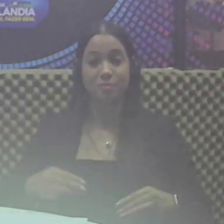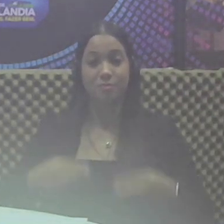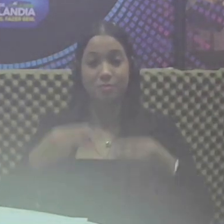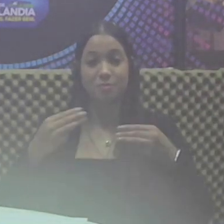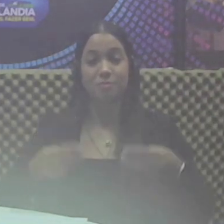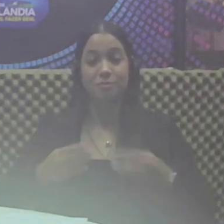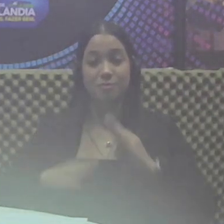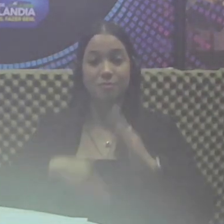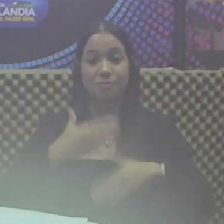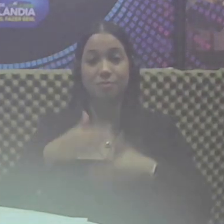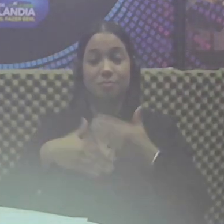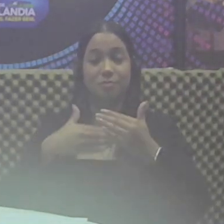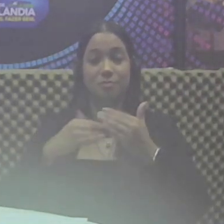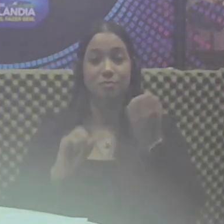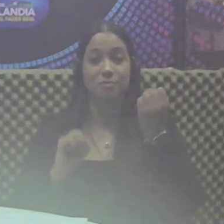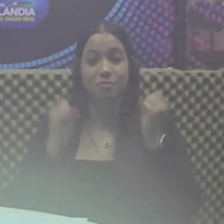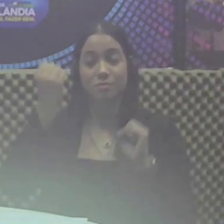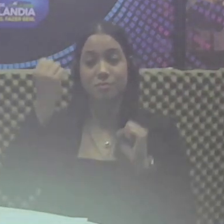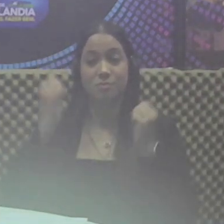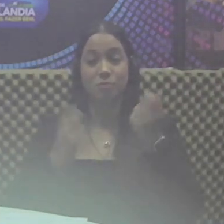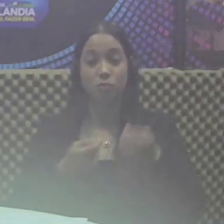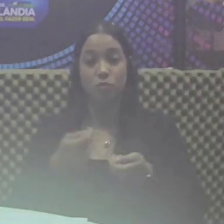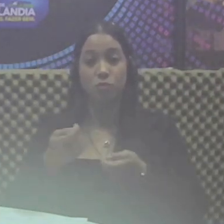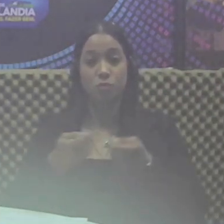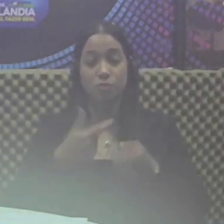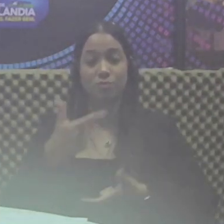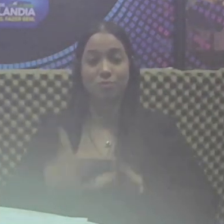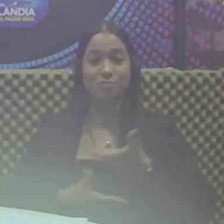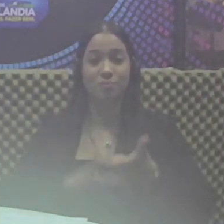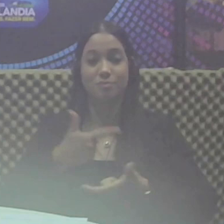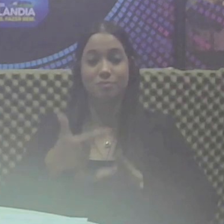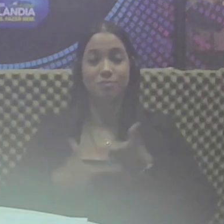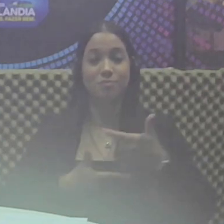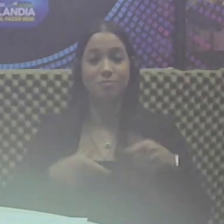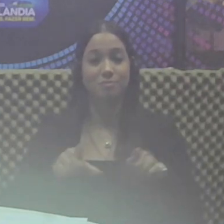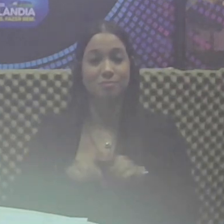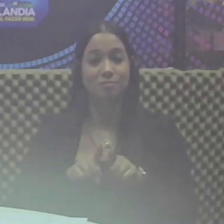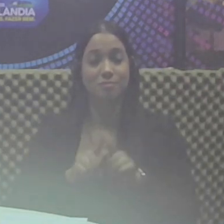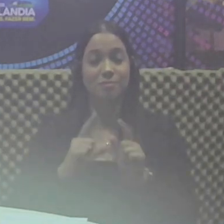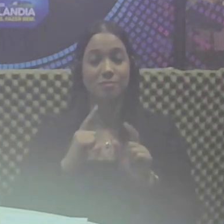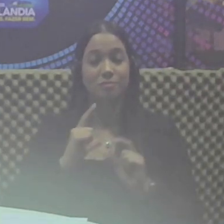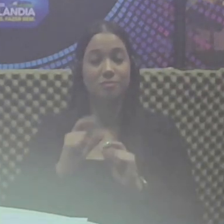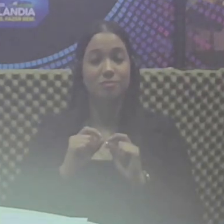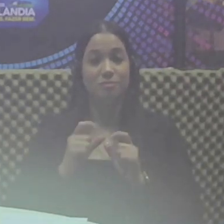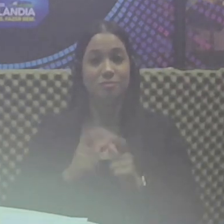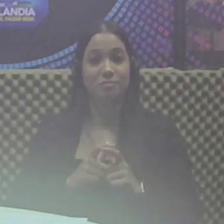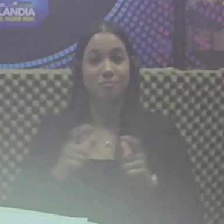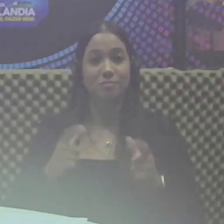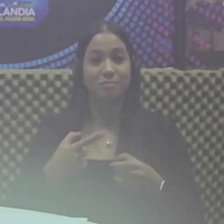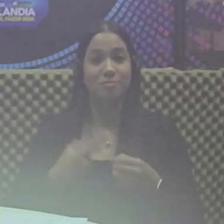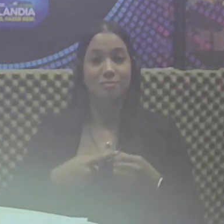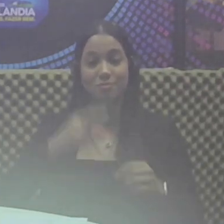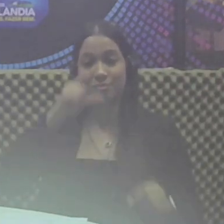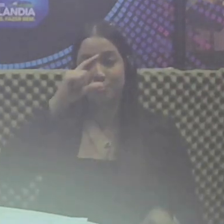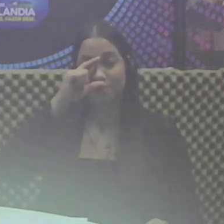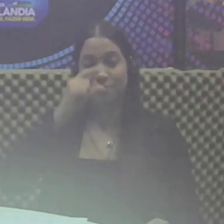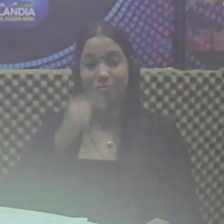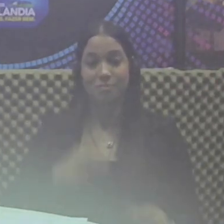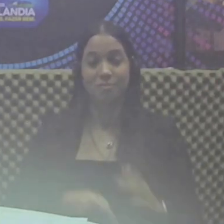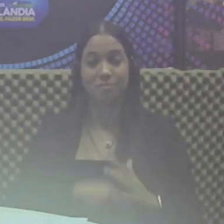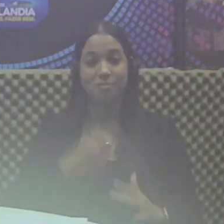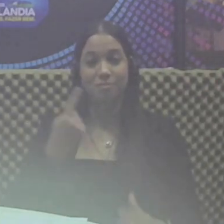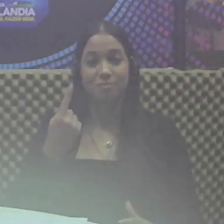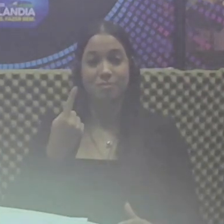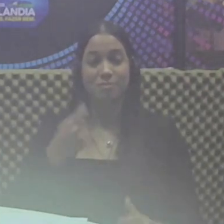Desenvolvimento indústria Comércio e Serviços também mostra que a maior cidade do Triângulo Mineiro é a primeira do